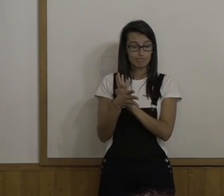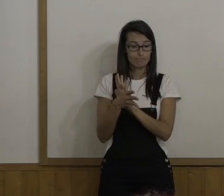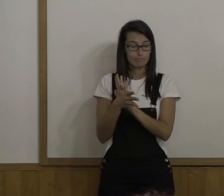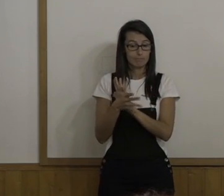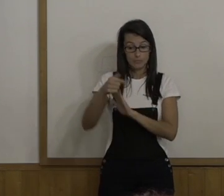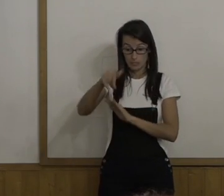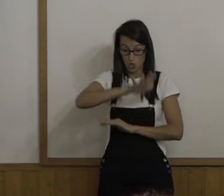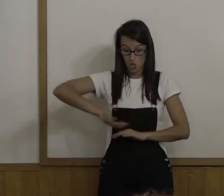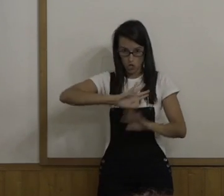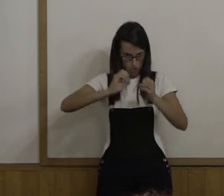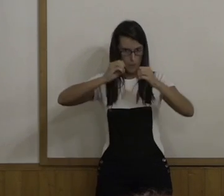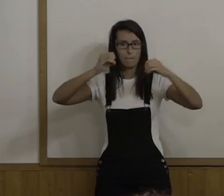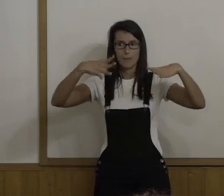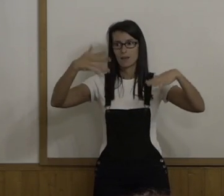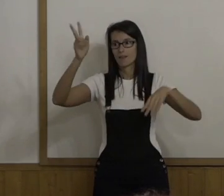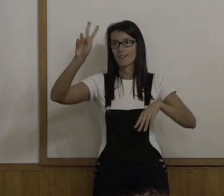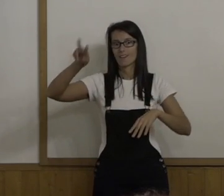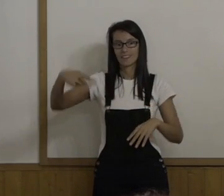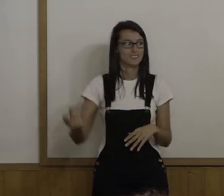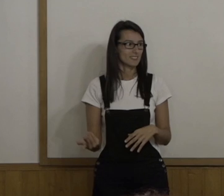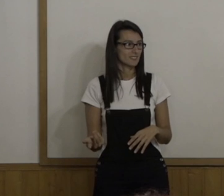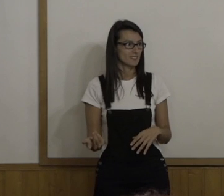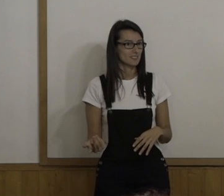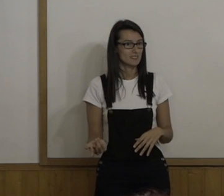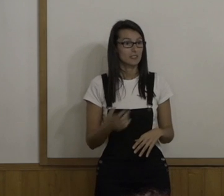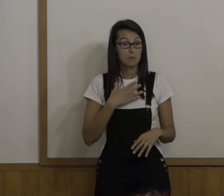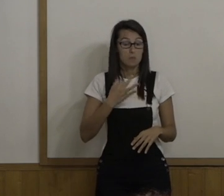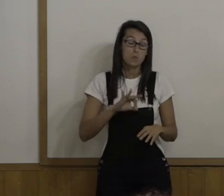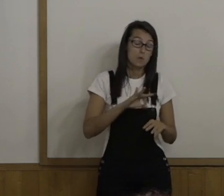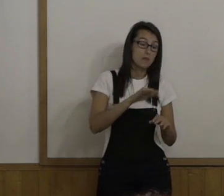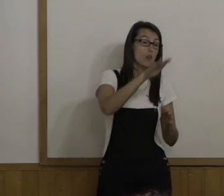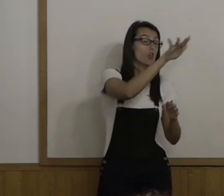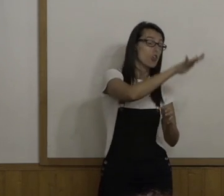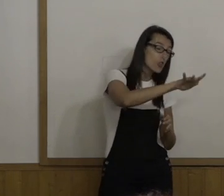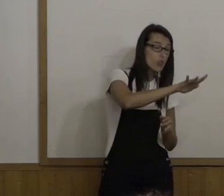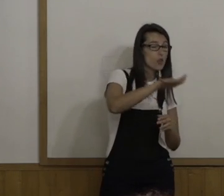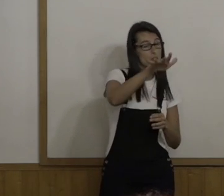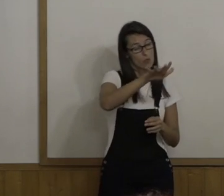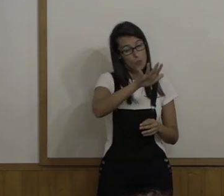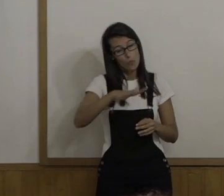es un lugar mágico. Ya os digo, en algún sitio seguramente